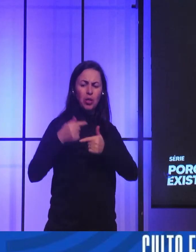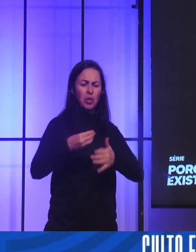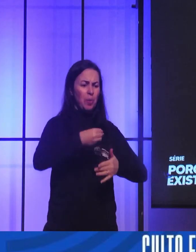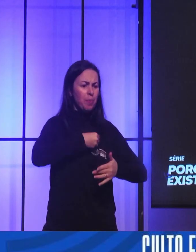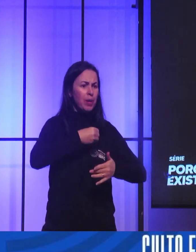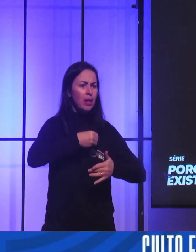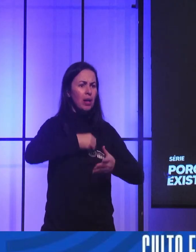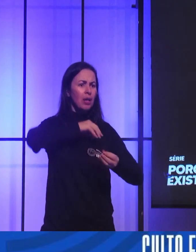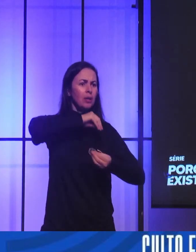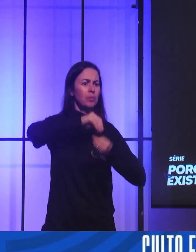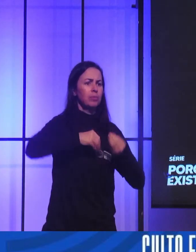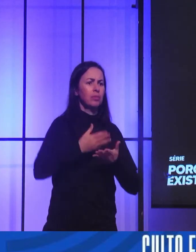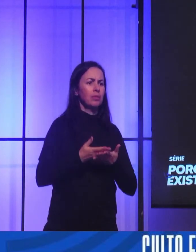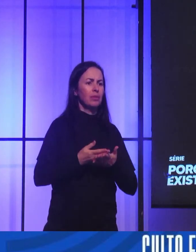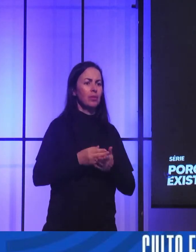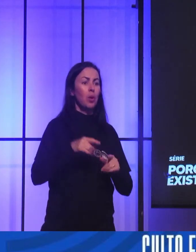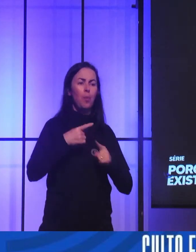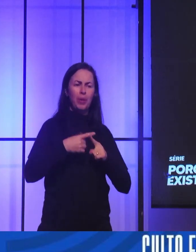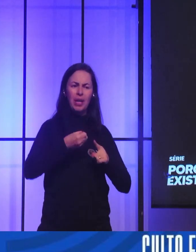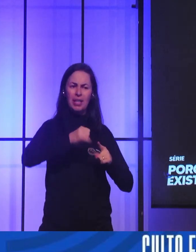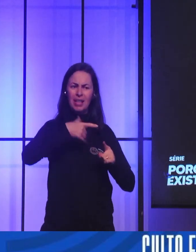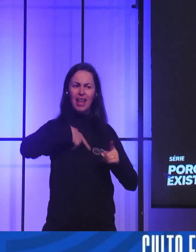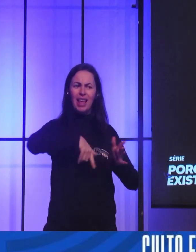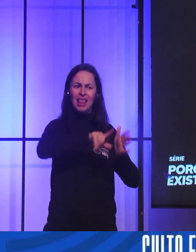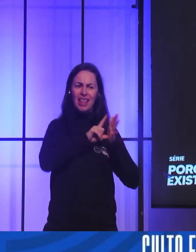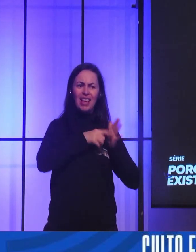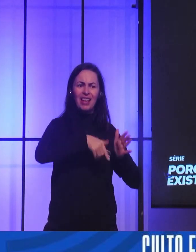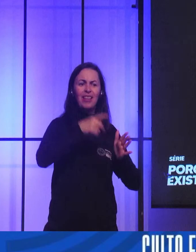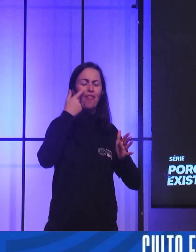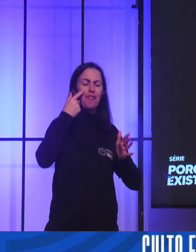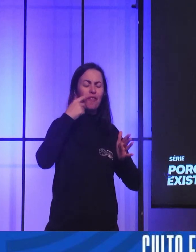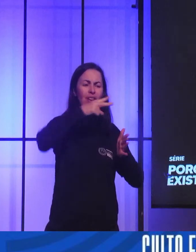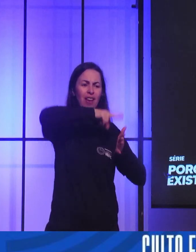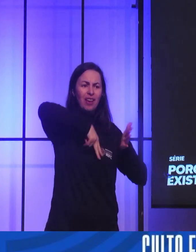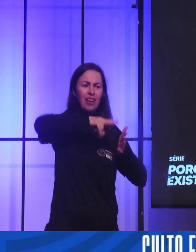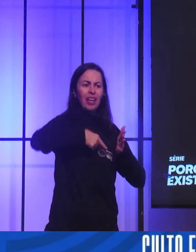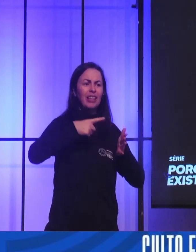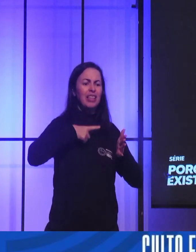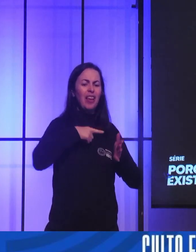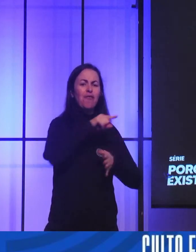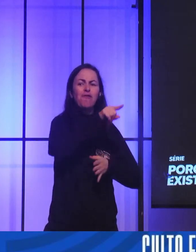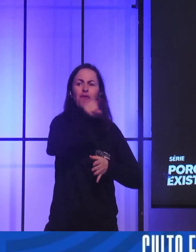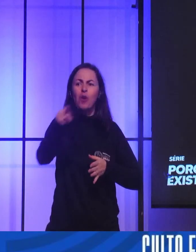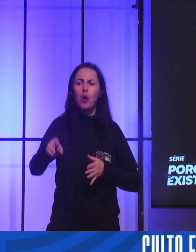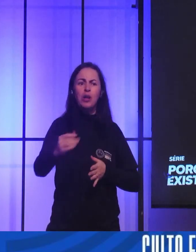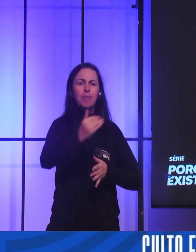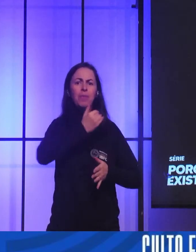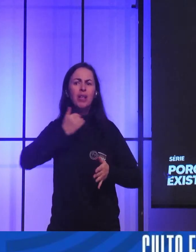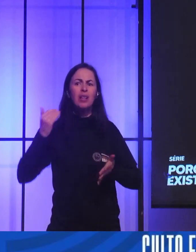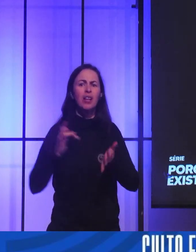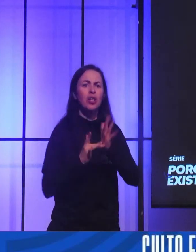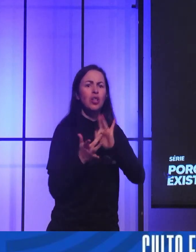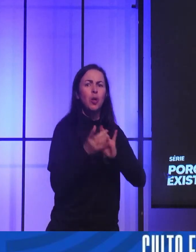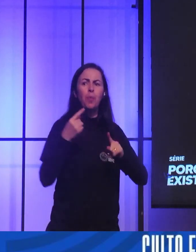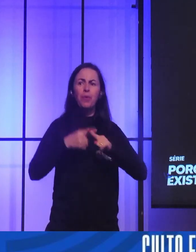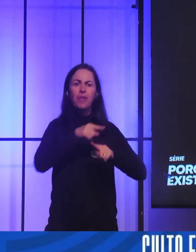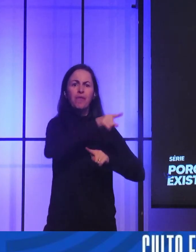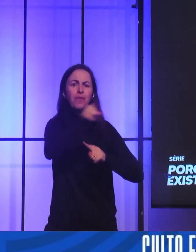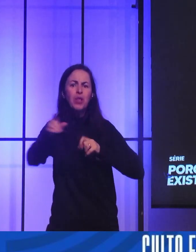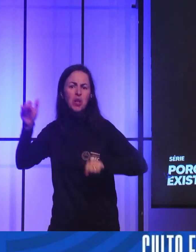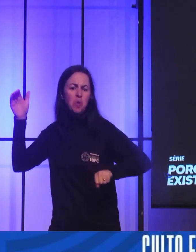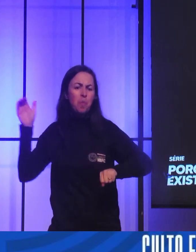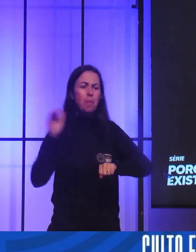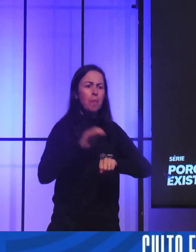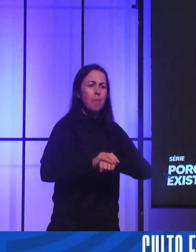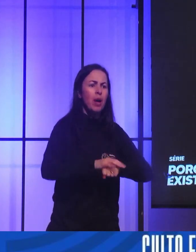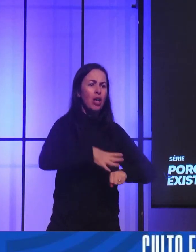versículos antes, Pedro apontou e disse: vocês mataram a Jesus, vocês são culpados de matar o Filho